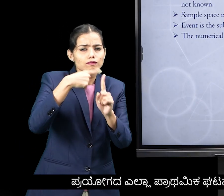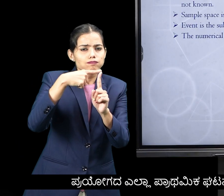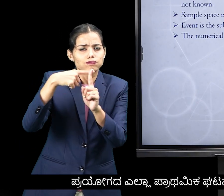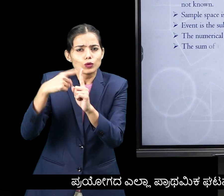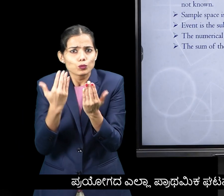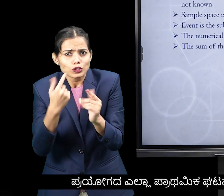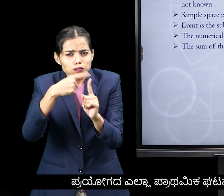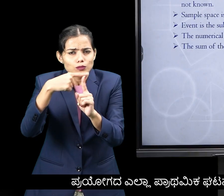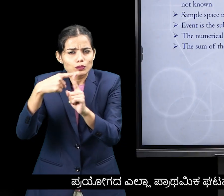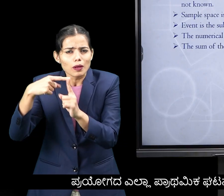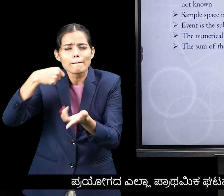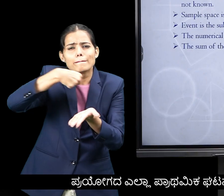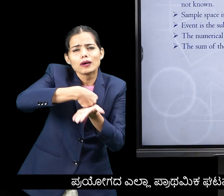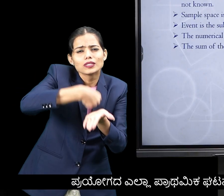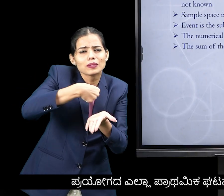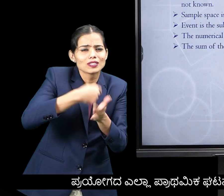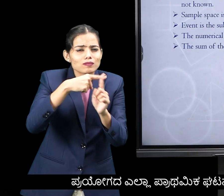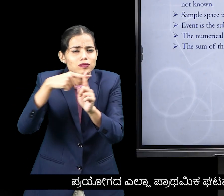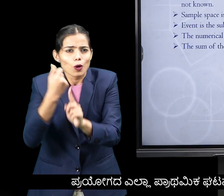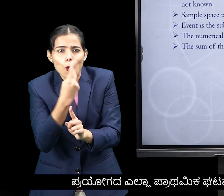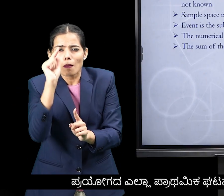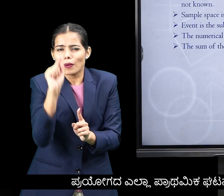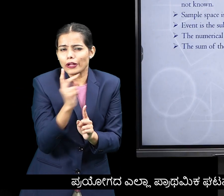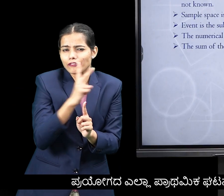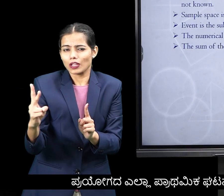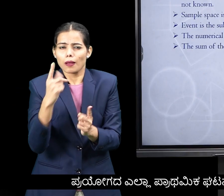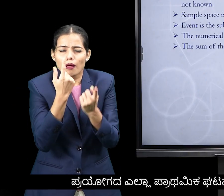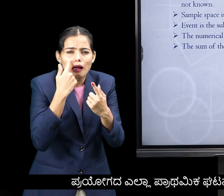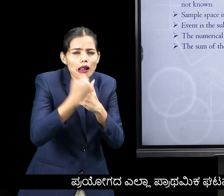ಪ್ರಯೋಗದ ಎಲ್ಲಾ ಪ್ರಾಥಮಿಕ ಘಟನೆಗಳ ಸಂಭವನೀಯತೆಗಳ ಮೊತ್ತವು 1 ಆಗಿದೆ.